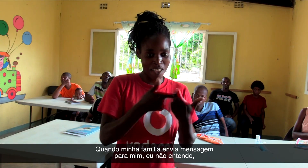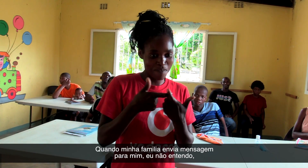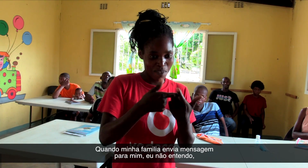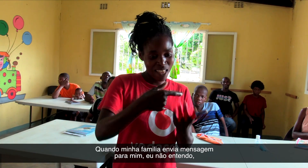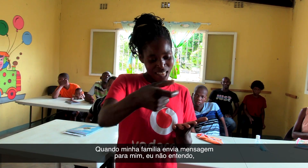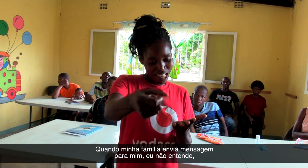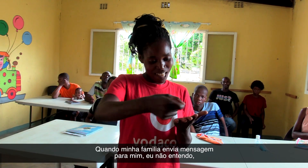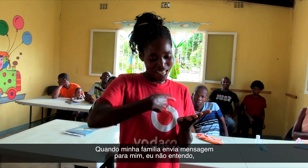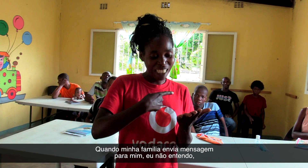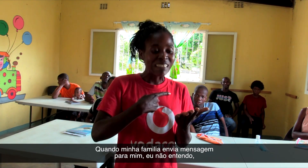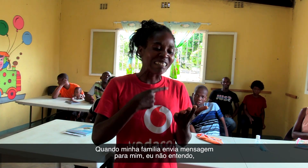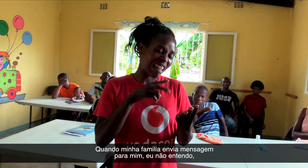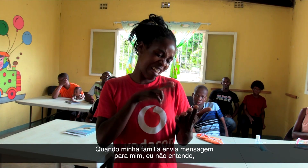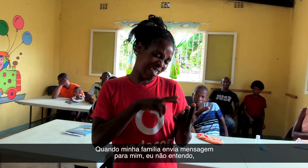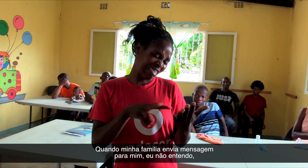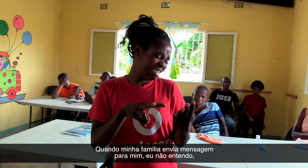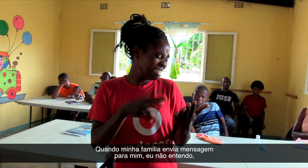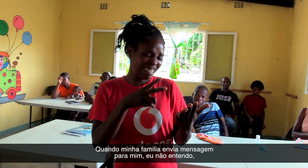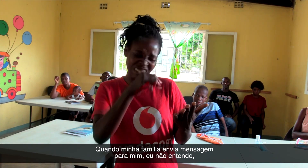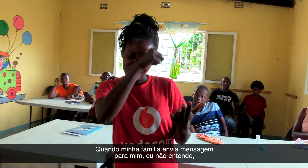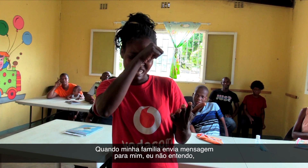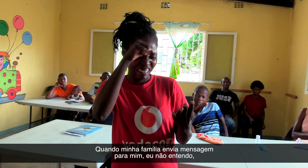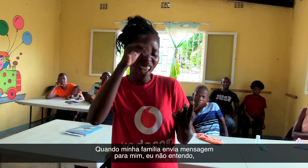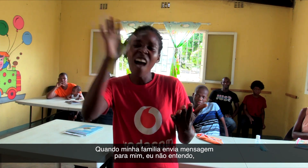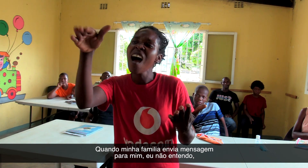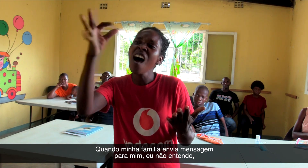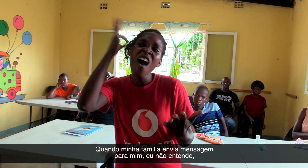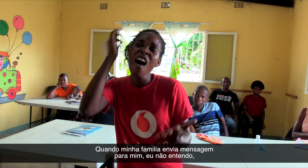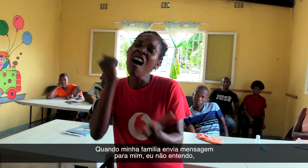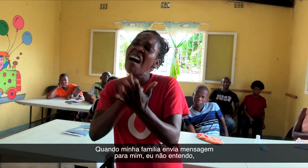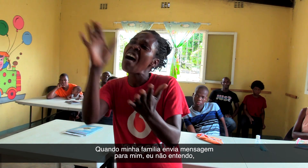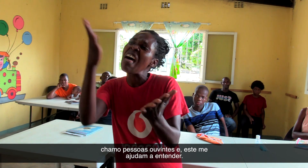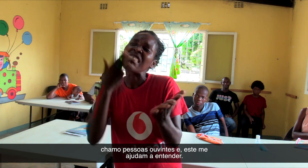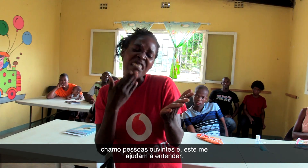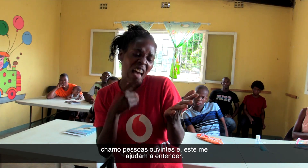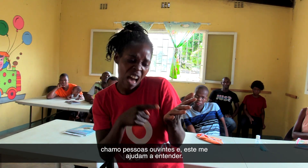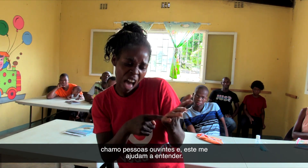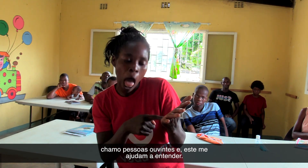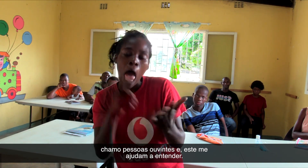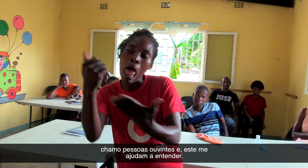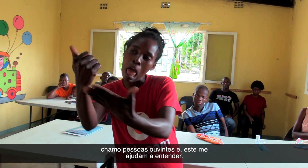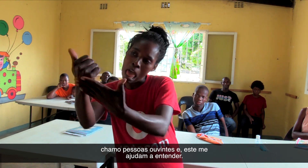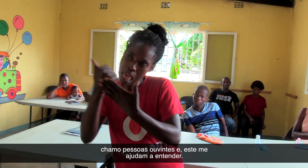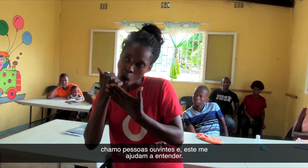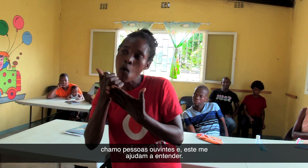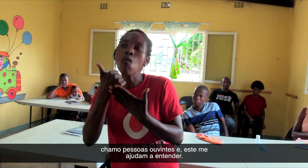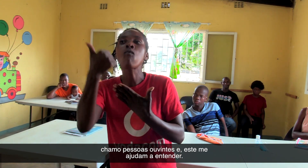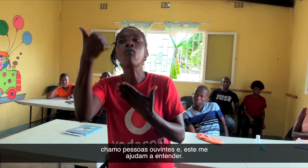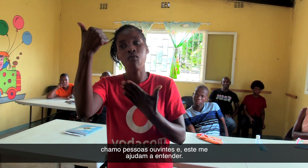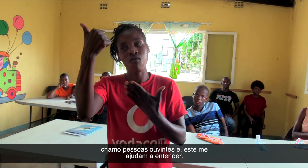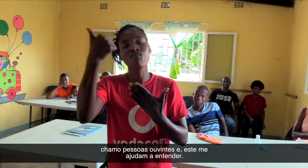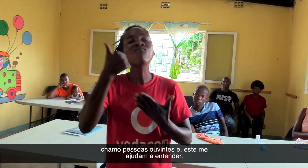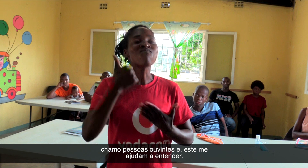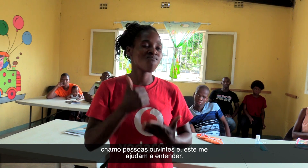Quando minha família envia mensagens para mim, eu não entendo. Chamo pessoas, ouvintes e